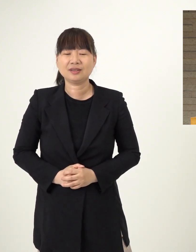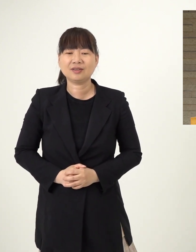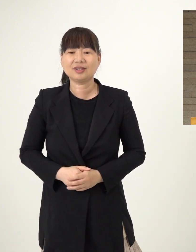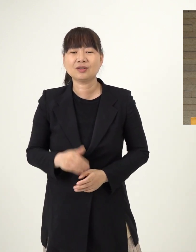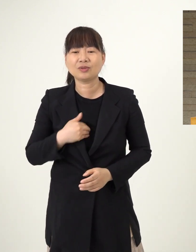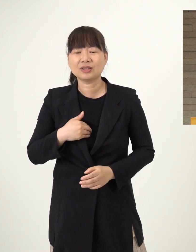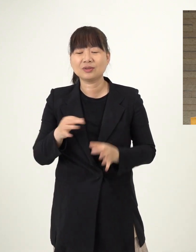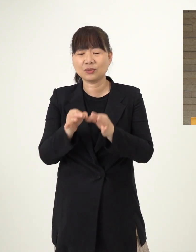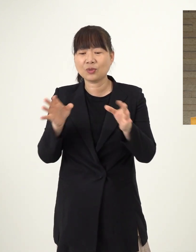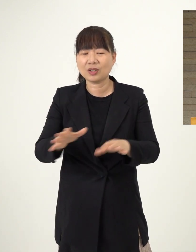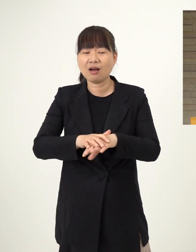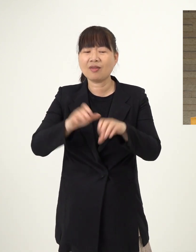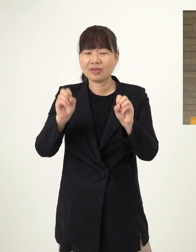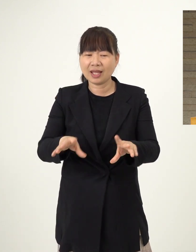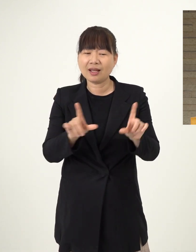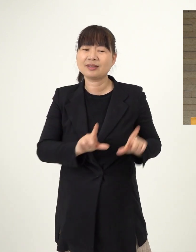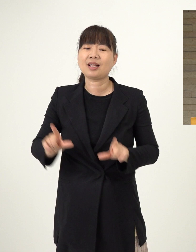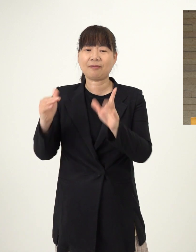헛살았습니다.